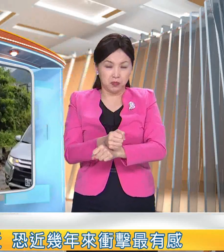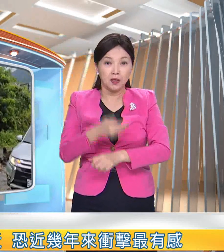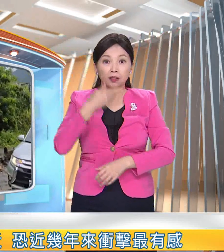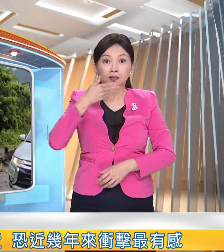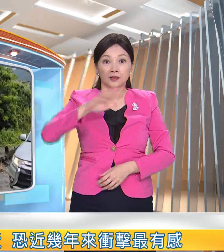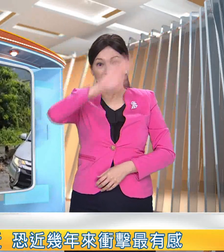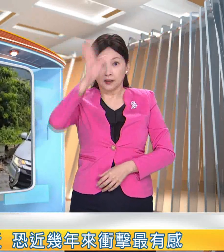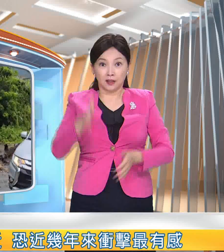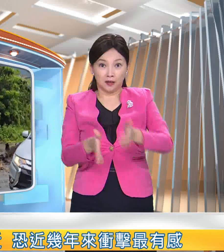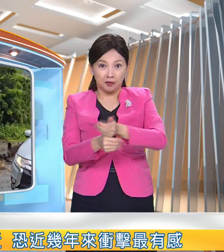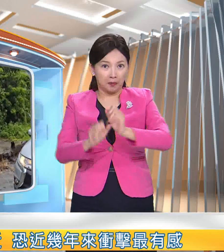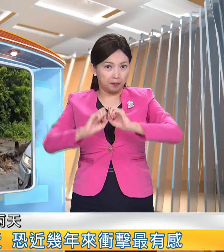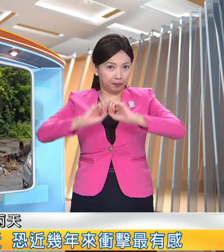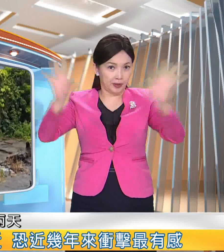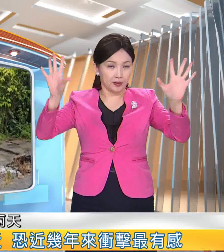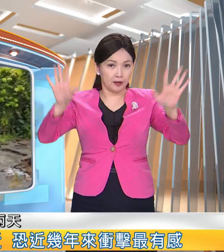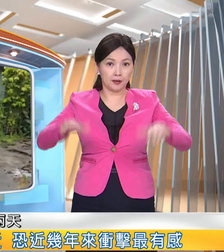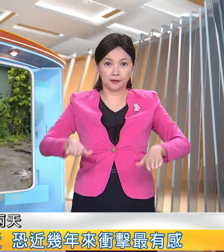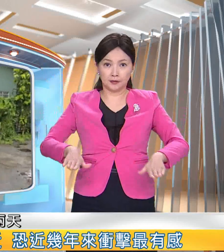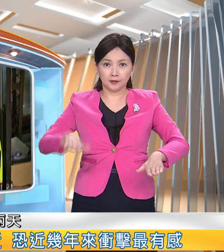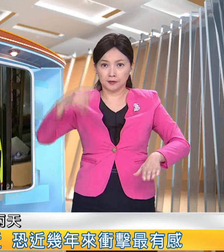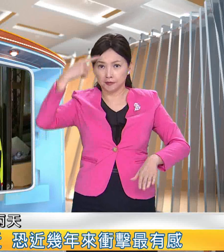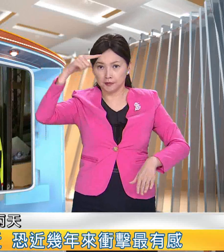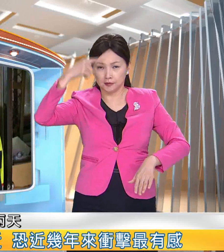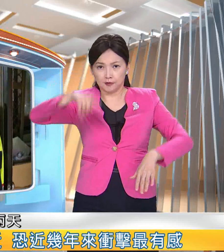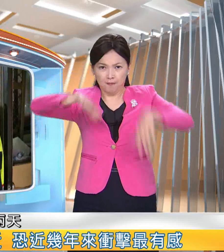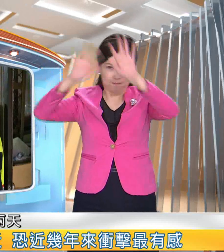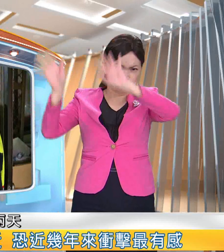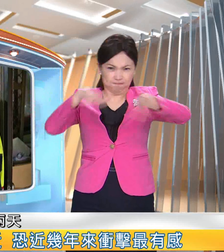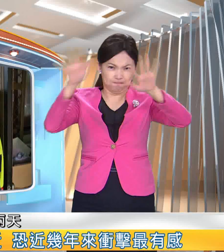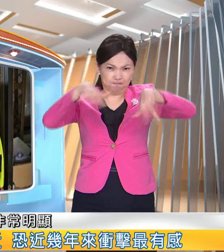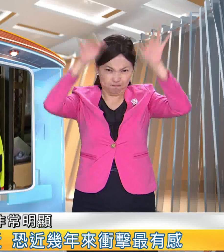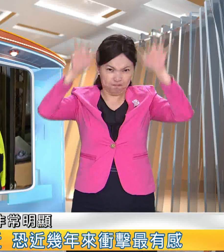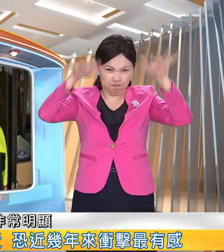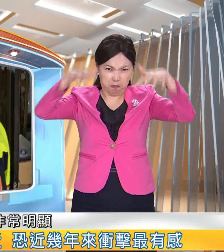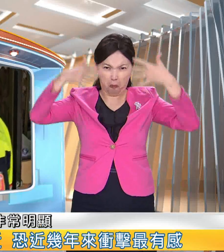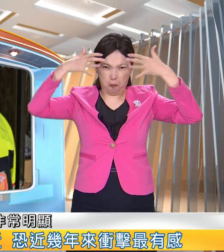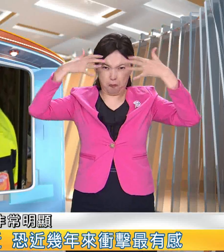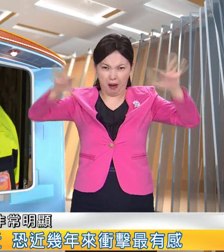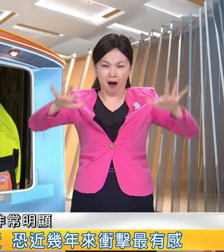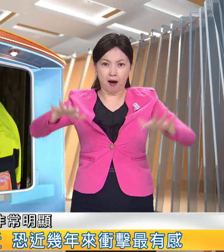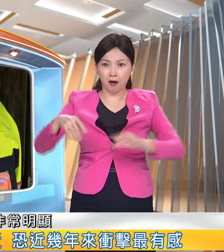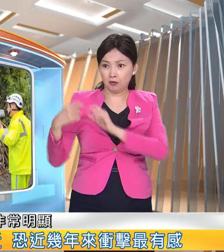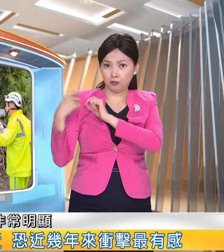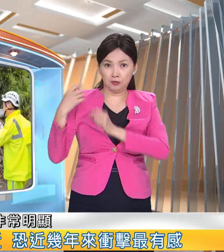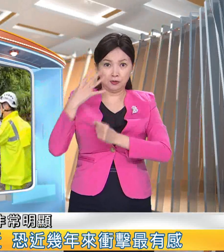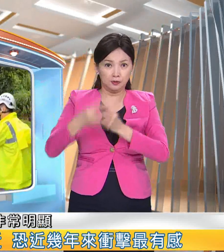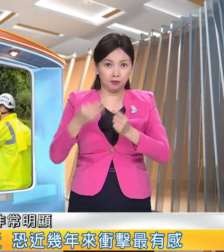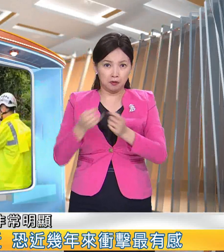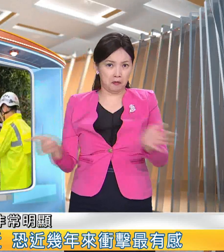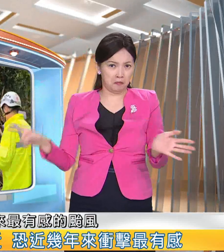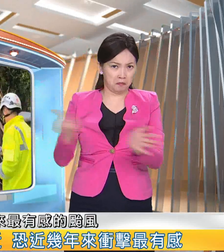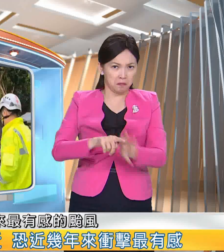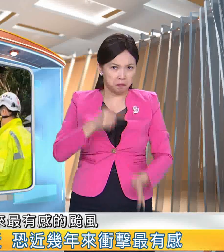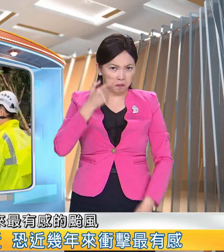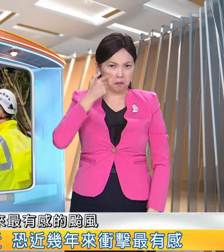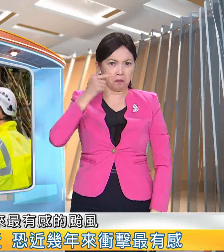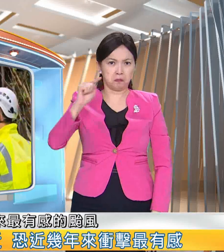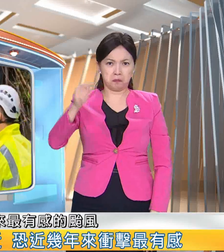署提醒，凯米台风今明两天对台湾的影响非常明显，可能是近几年